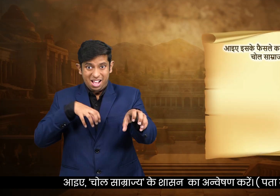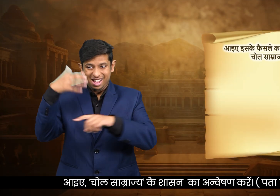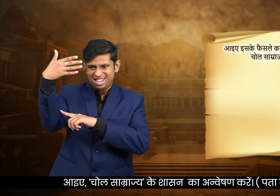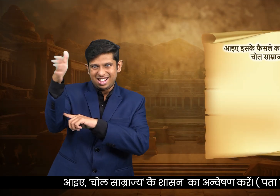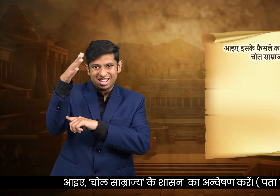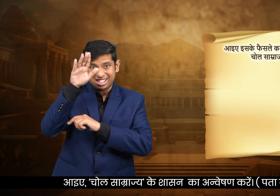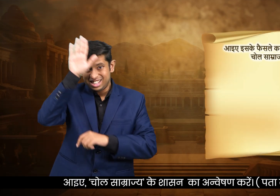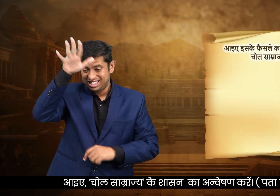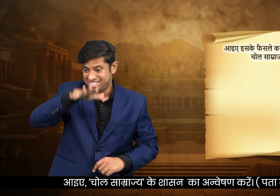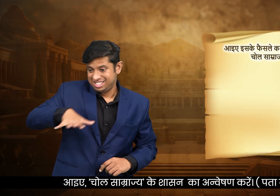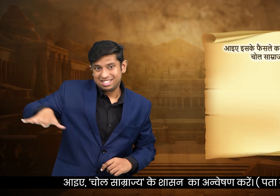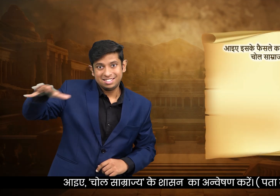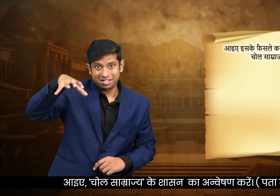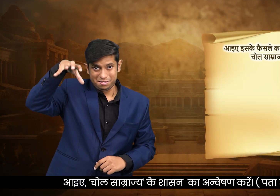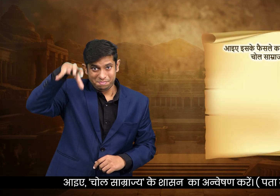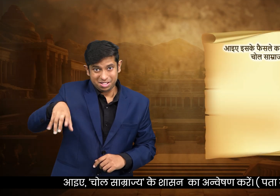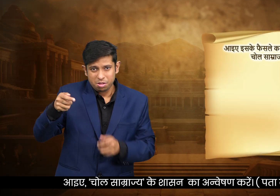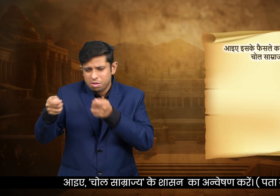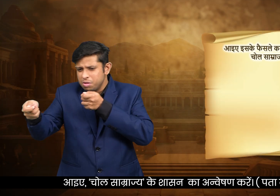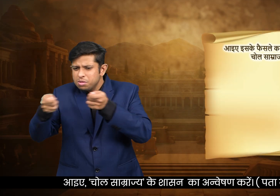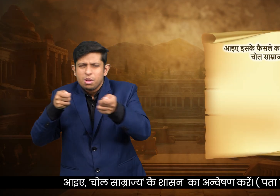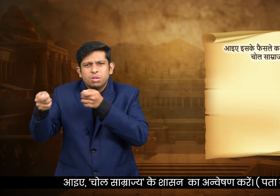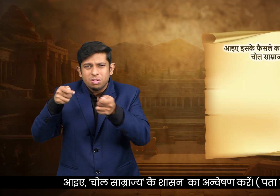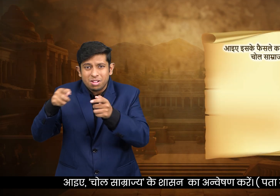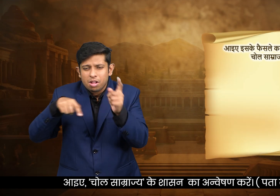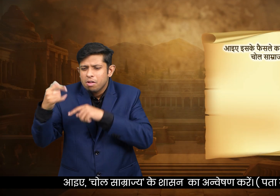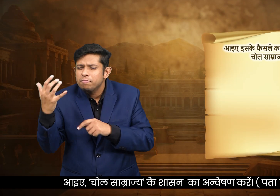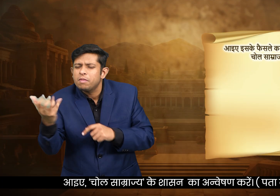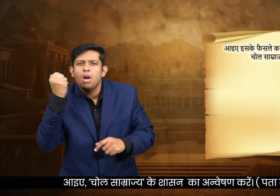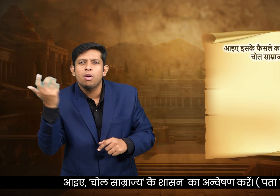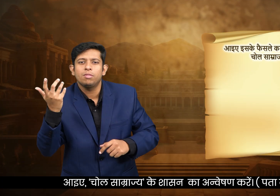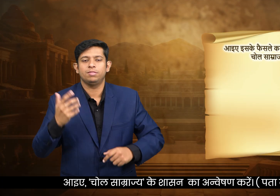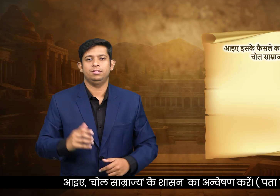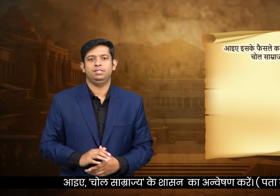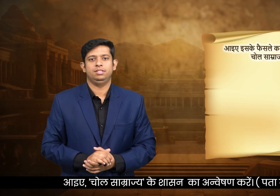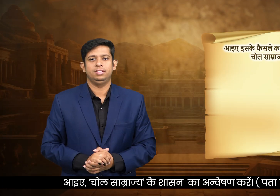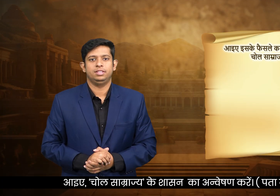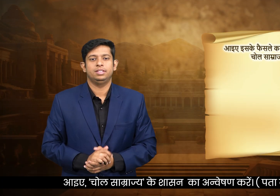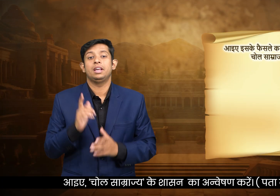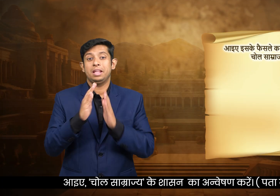आइए चौल साम्राज्य के शासन का अन्वेषण करें, यानी पता लगाएं।